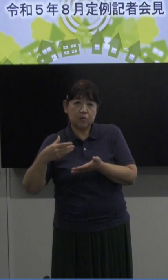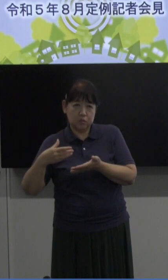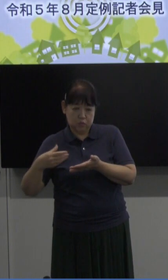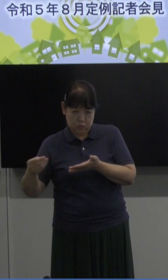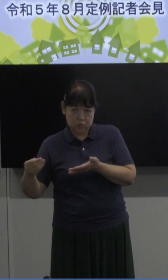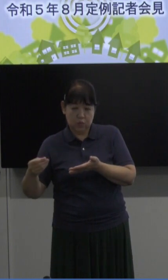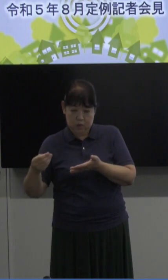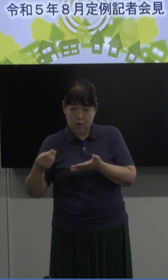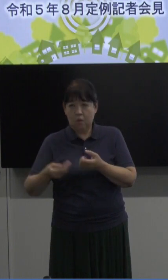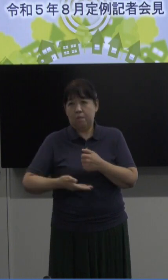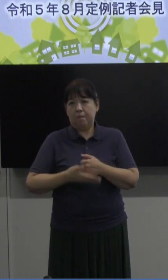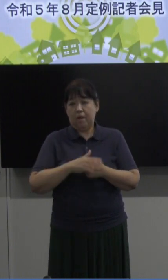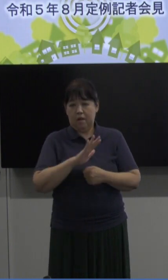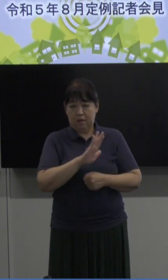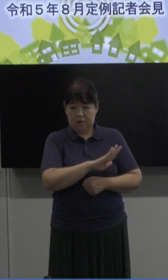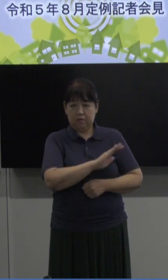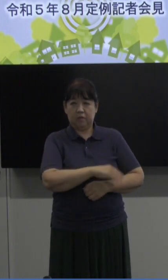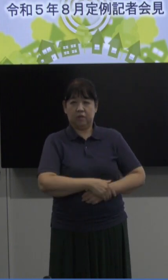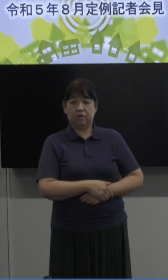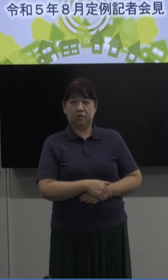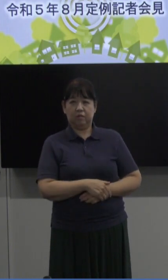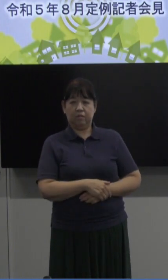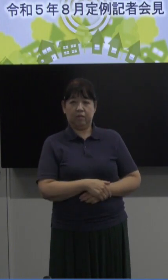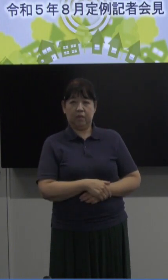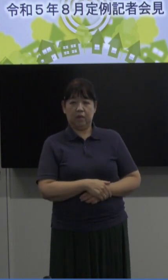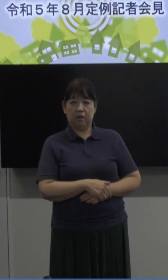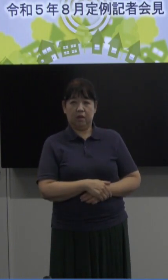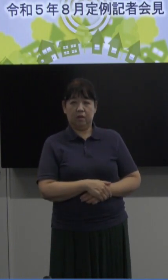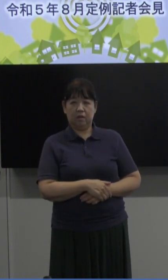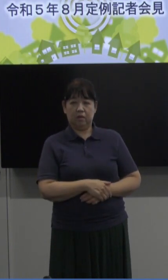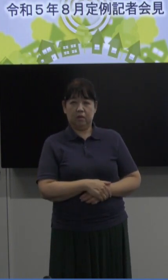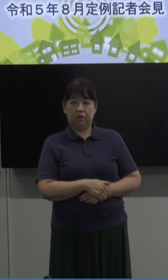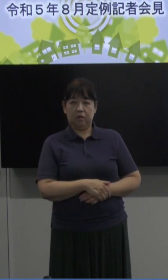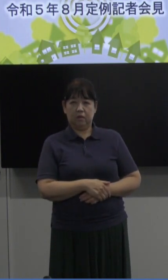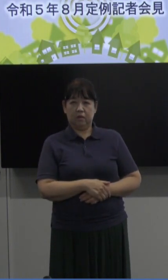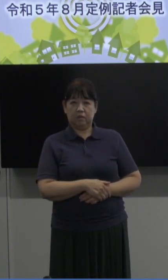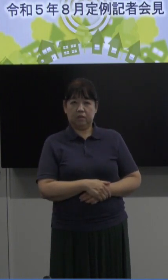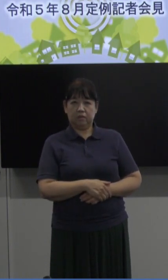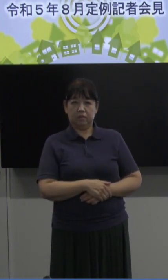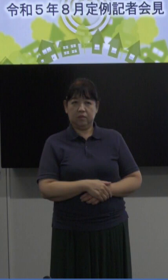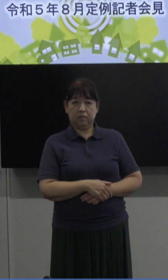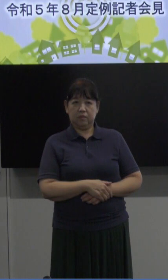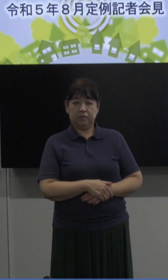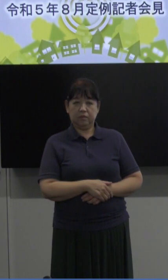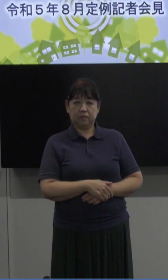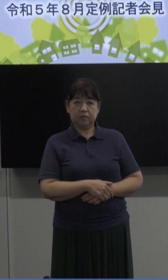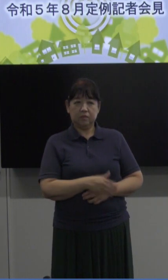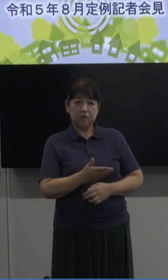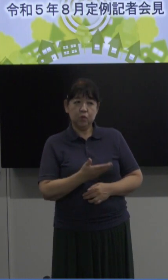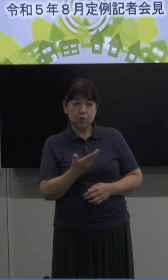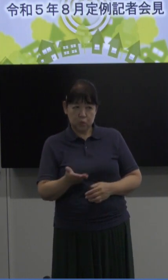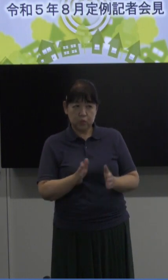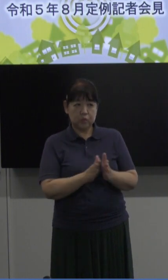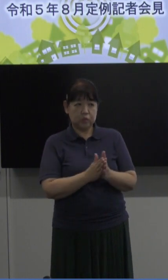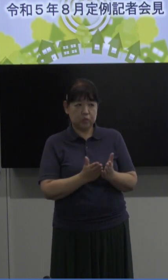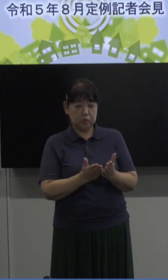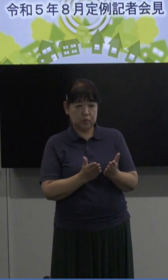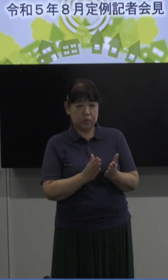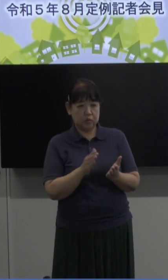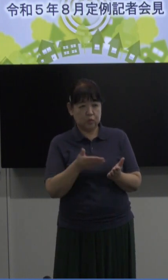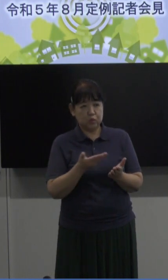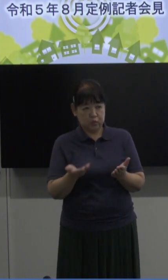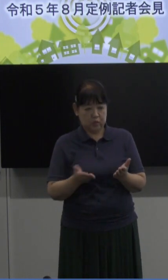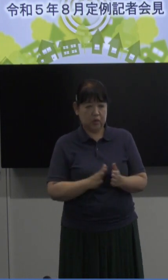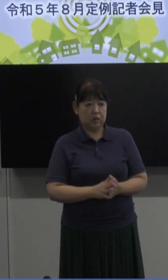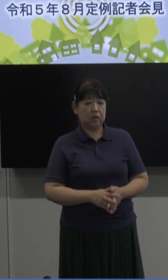。続きまして主な事業につきましてご説明をいたしたいと思います。まず